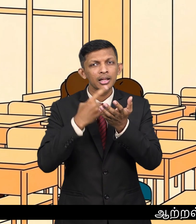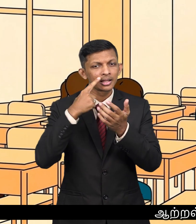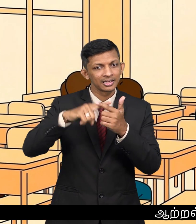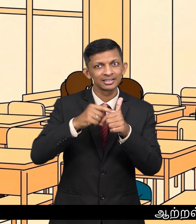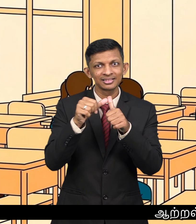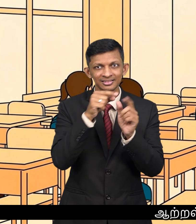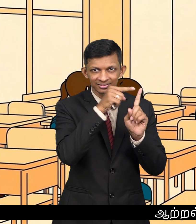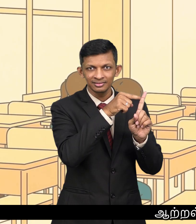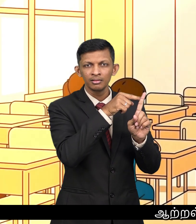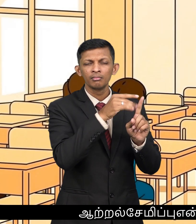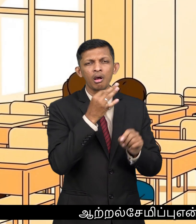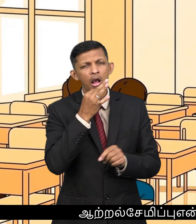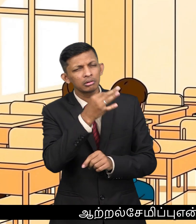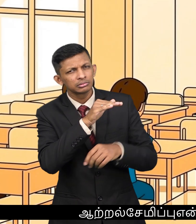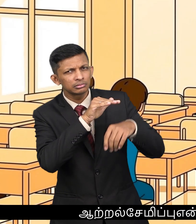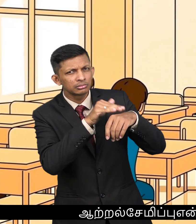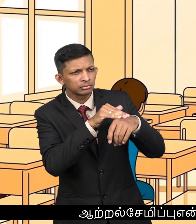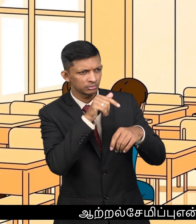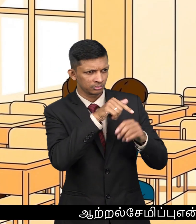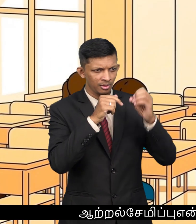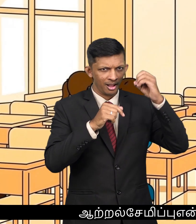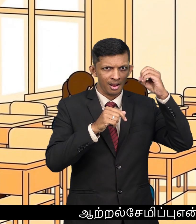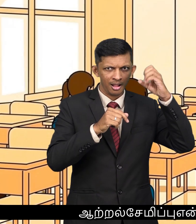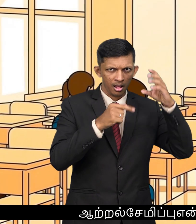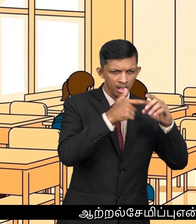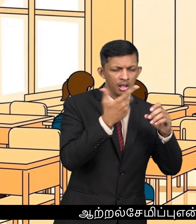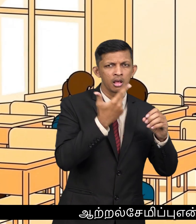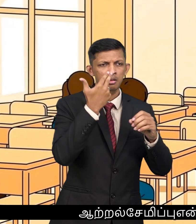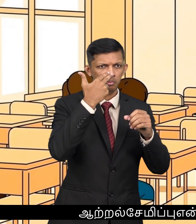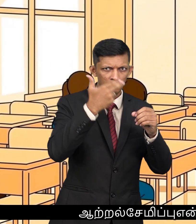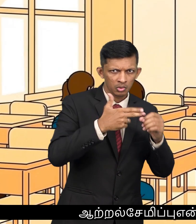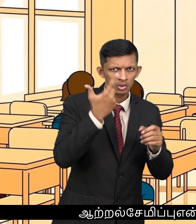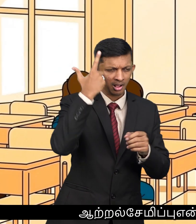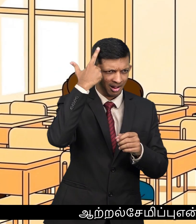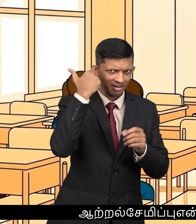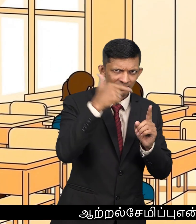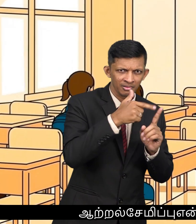ஆற்றல் மாற்றம் மற்றும் ஆற்றல் சேமிப்பு என்றால் என்ன என்று கேட்டாள்.